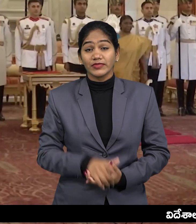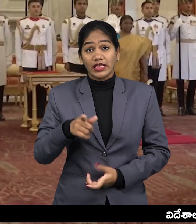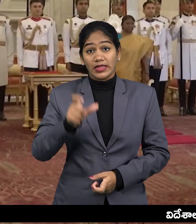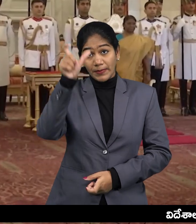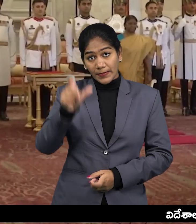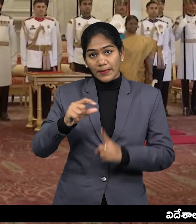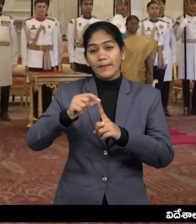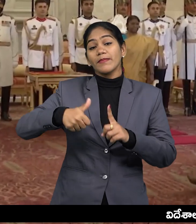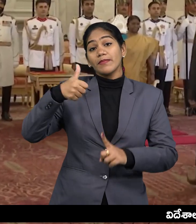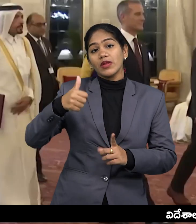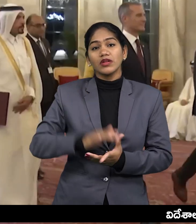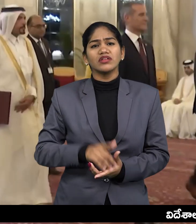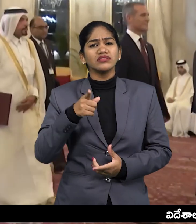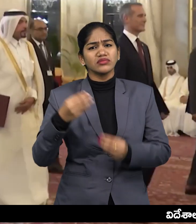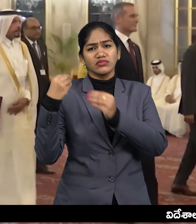విదేశాలతో అన్ని